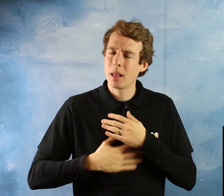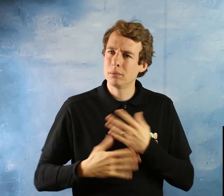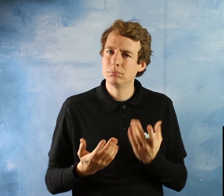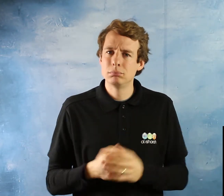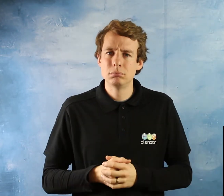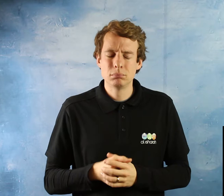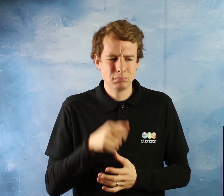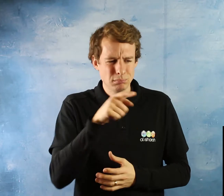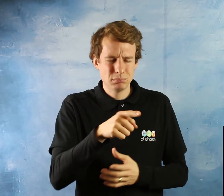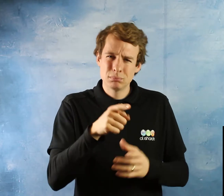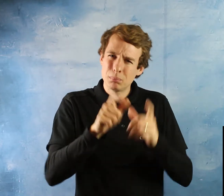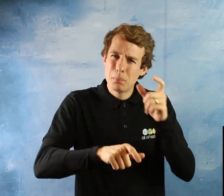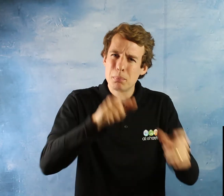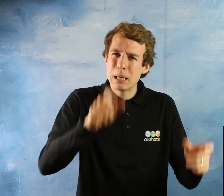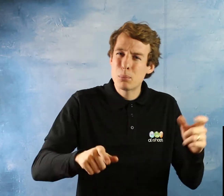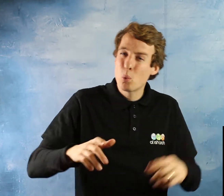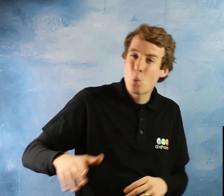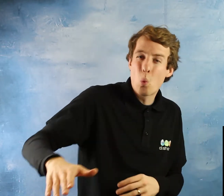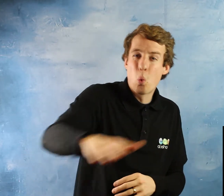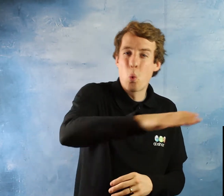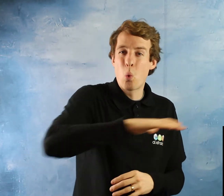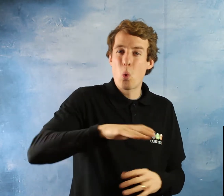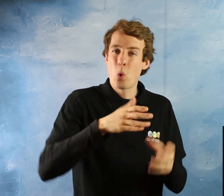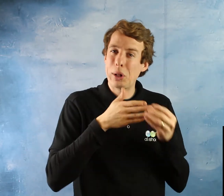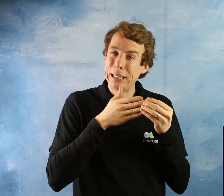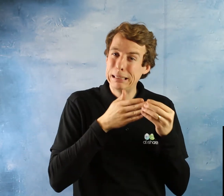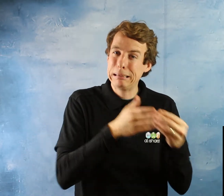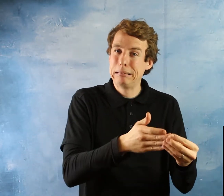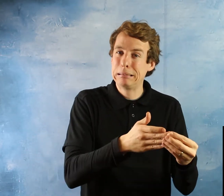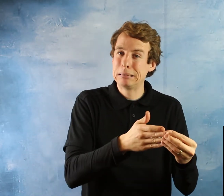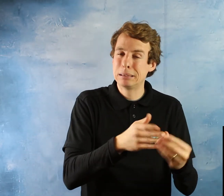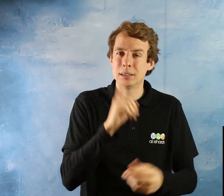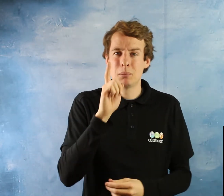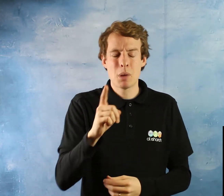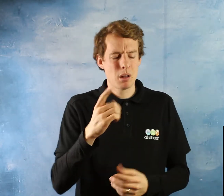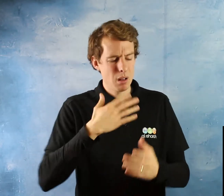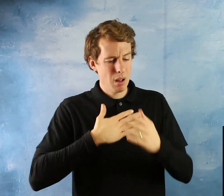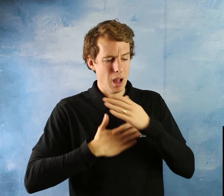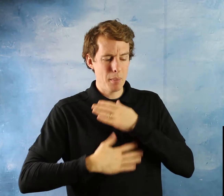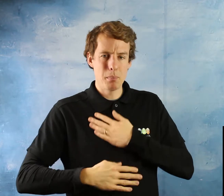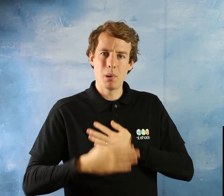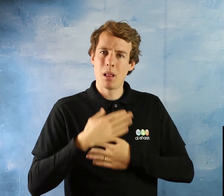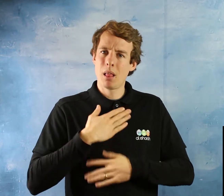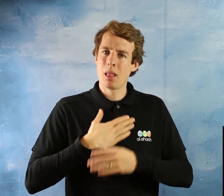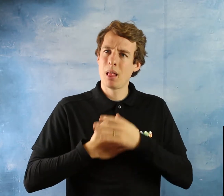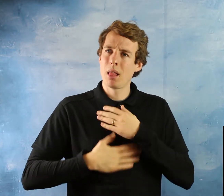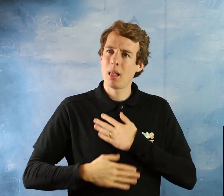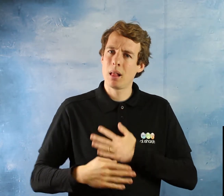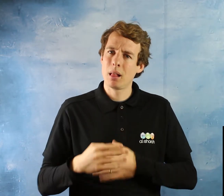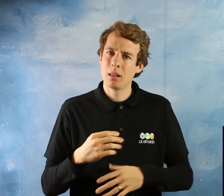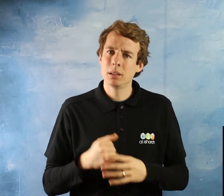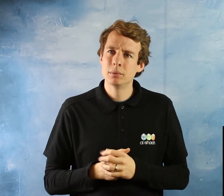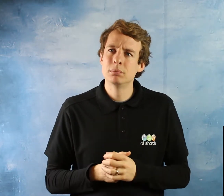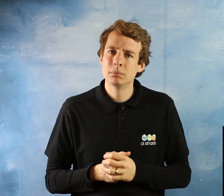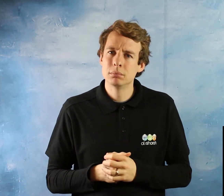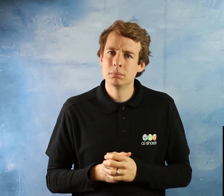all mankind. أَنَا سَيِّدُ وَلَدِ Adam, وَلَا فَخَرْ. But I am not showing this pride, I am not